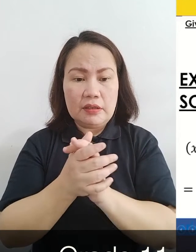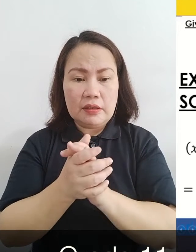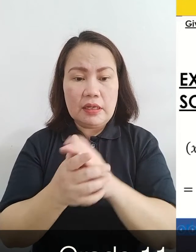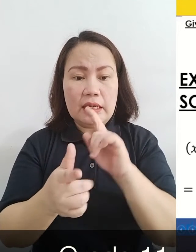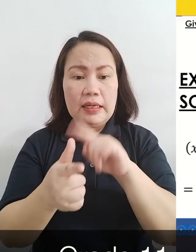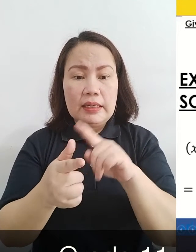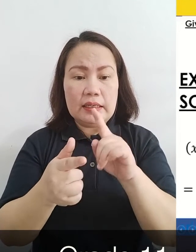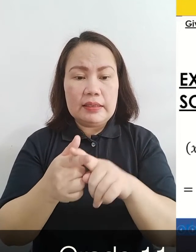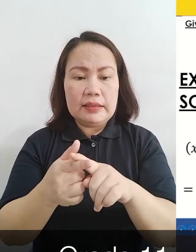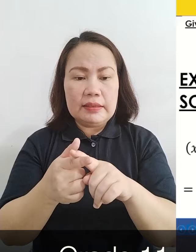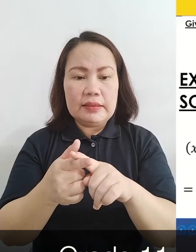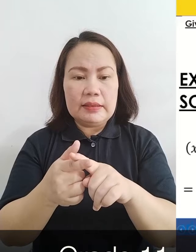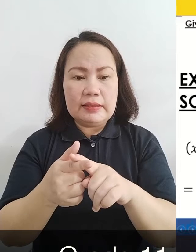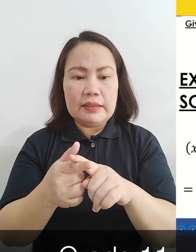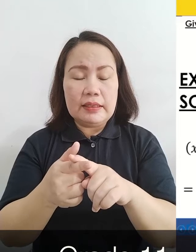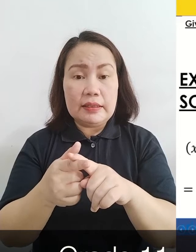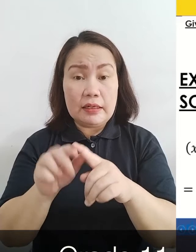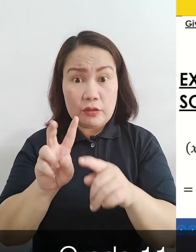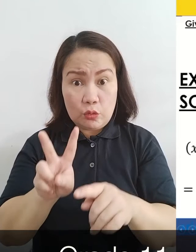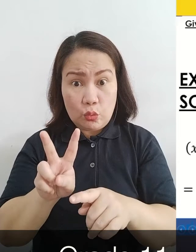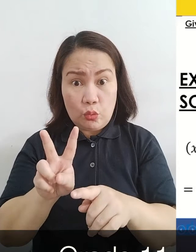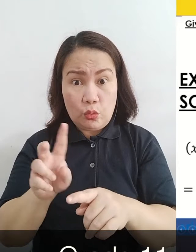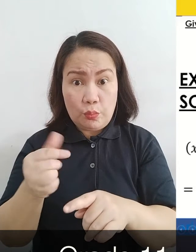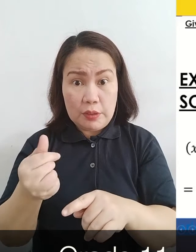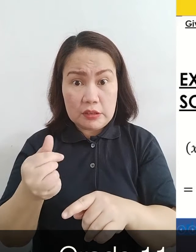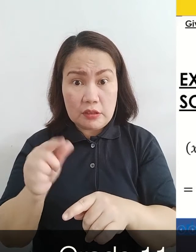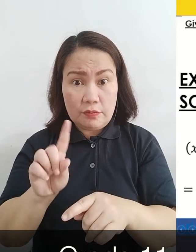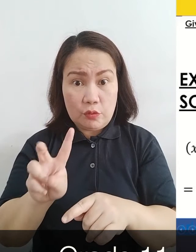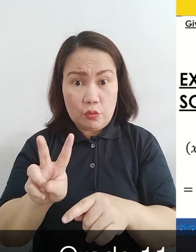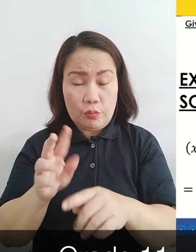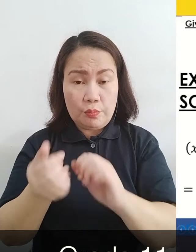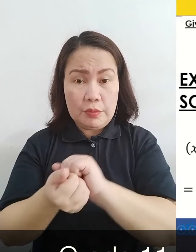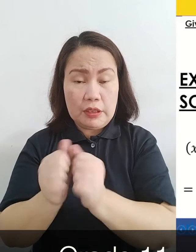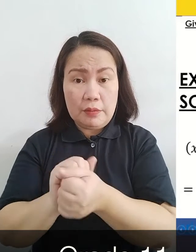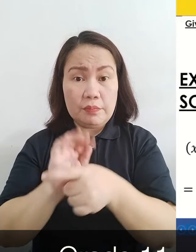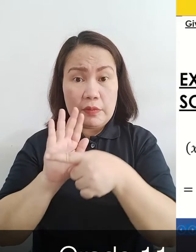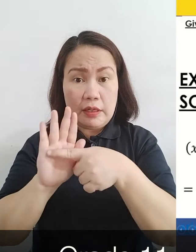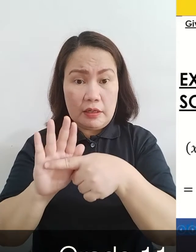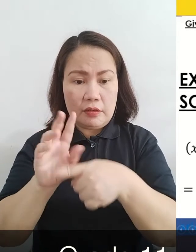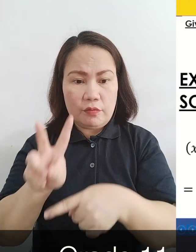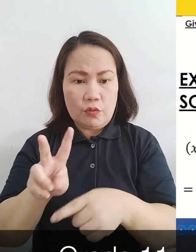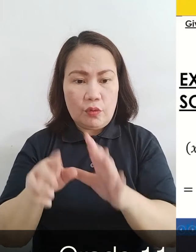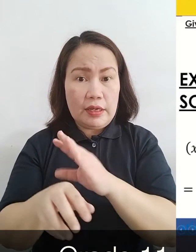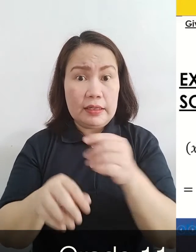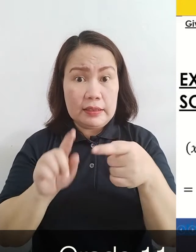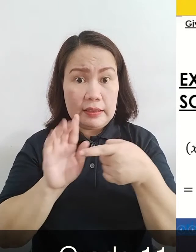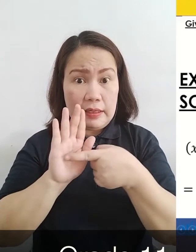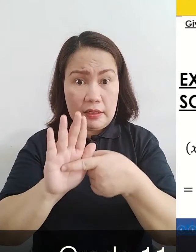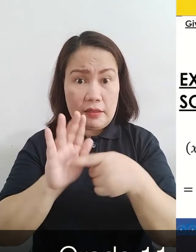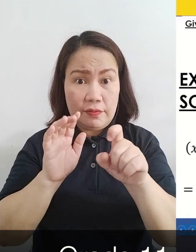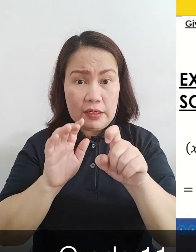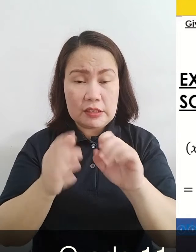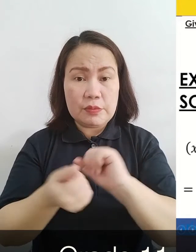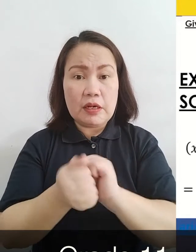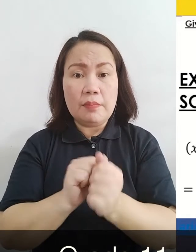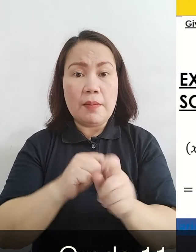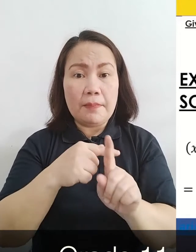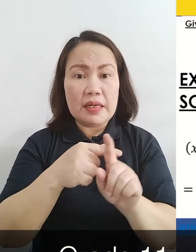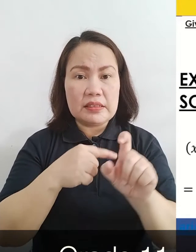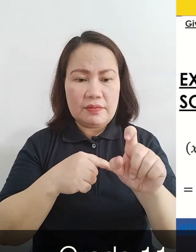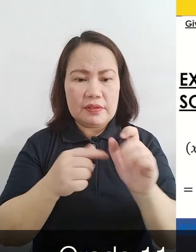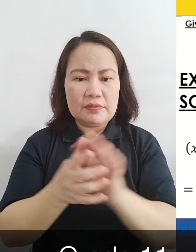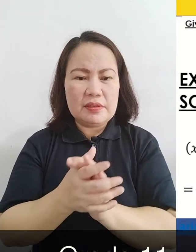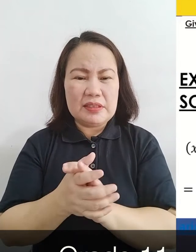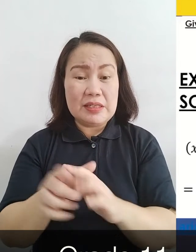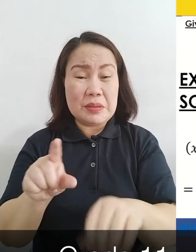magiging negative 2. So, this will be the final answer. Okay? Medyo mahaba yung solution